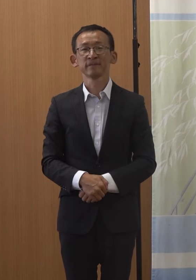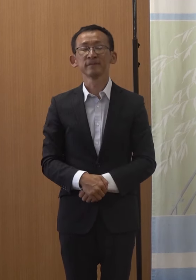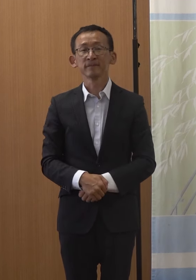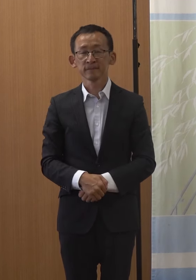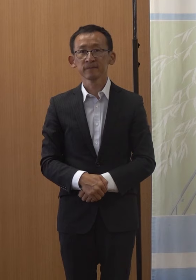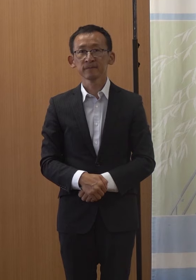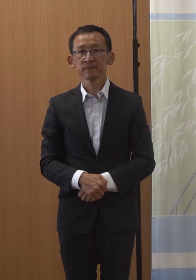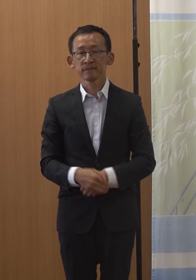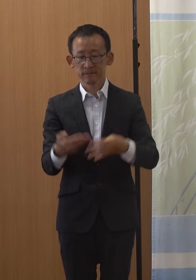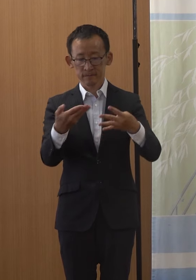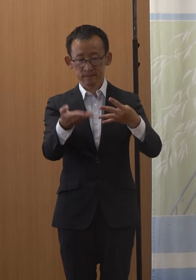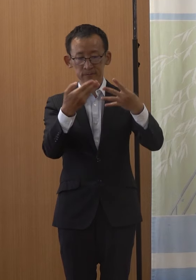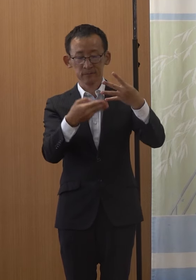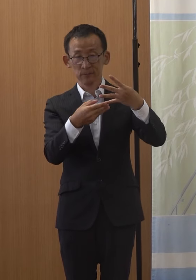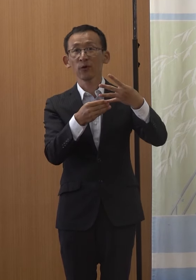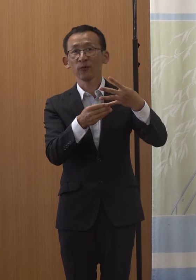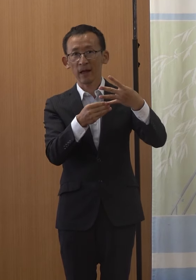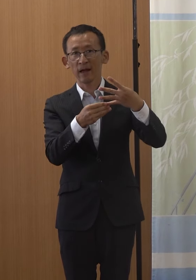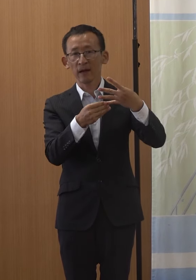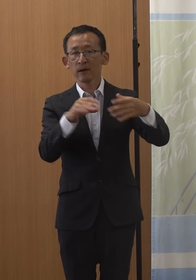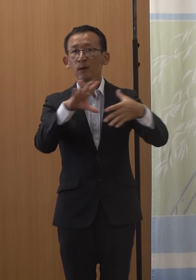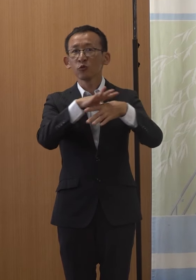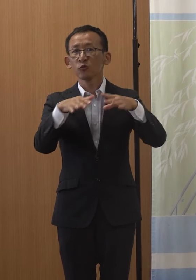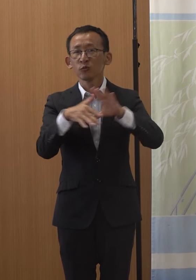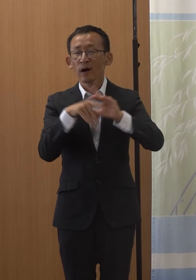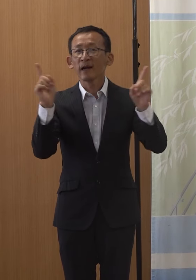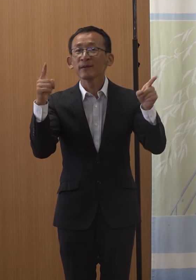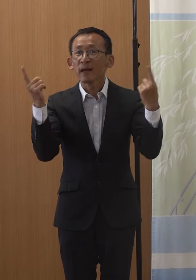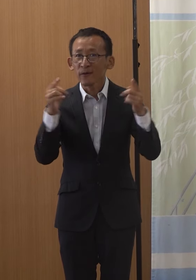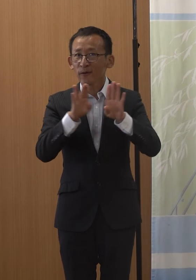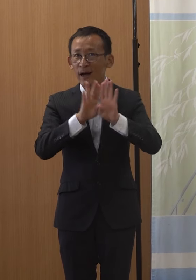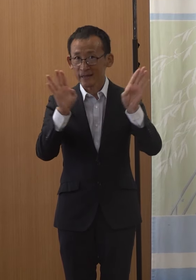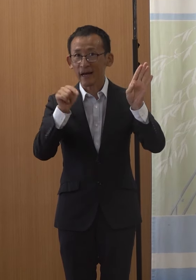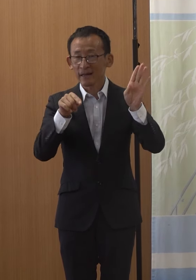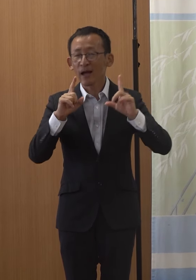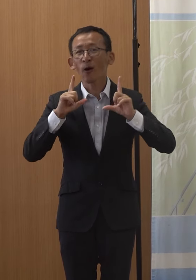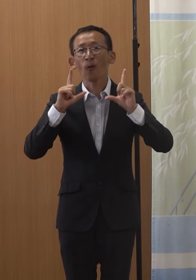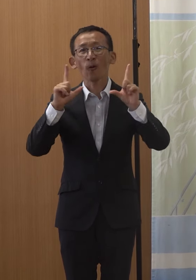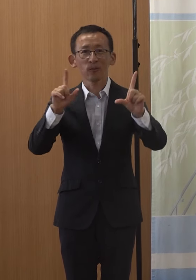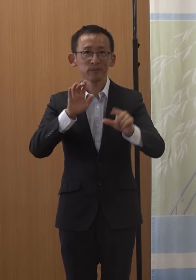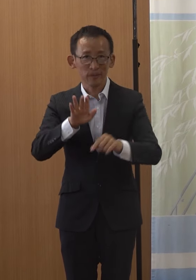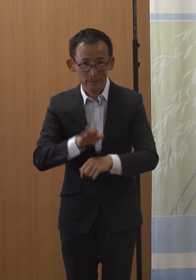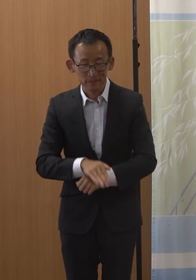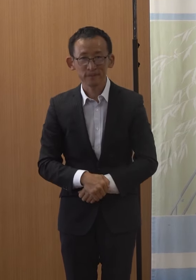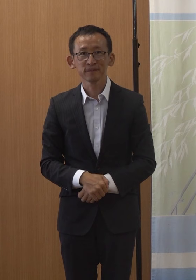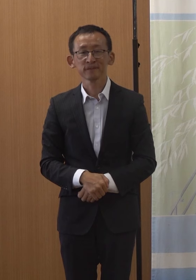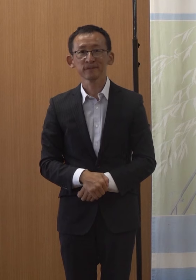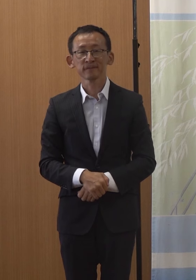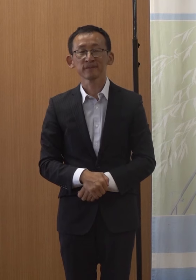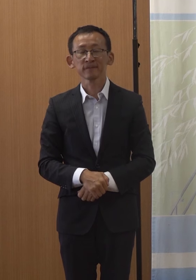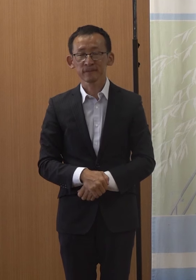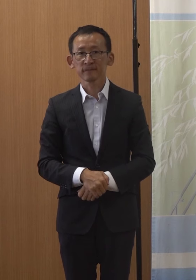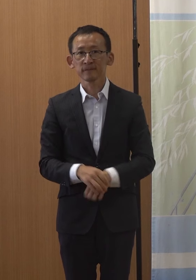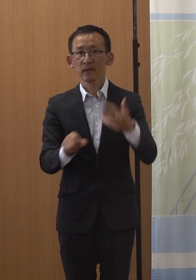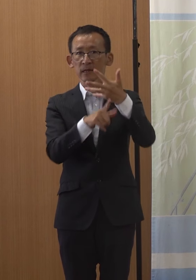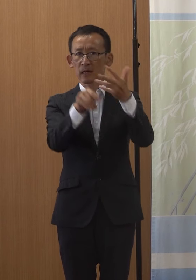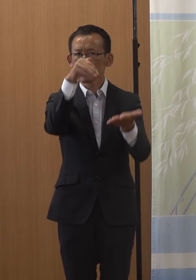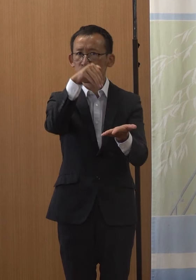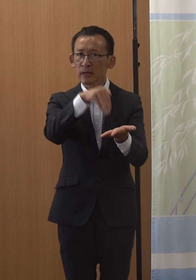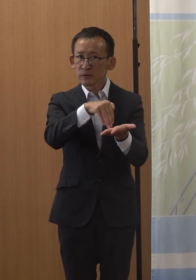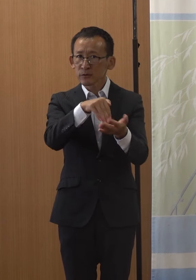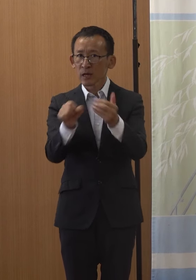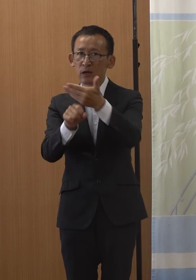冒頭最後4点目の、文化イベントの、開催についてご報告を申し上げます。今月末から、来月にか